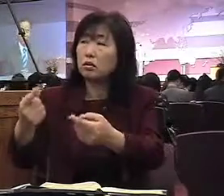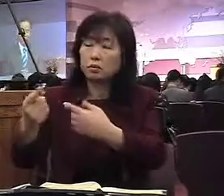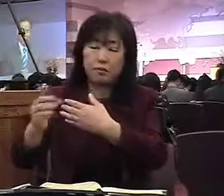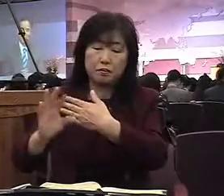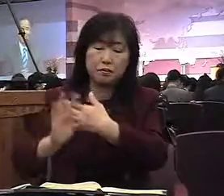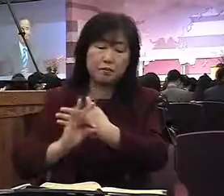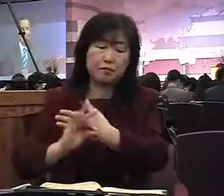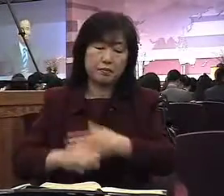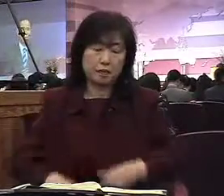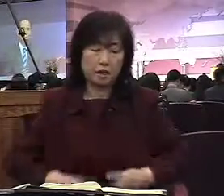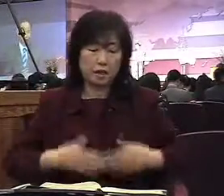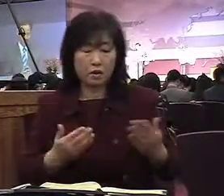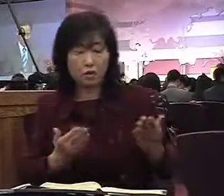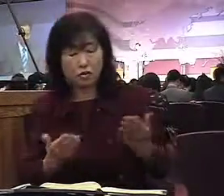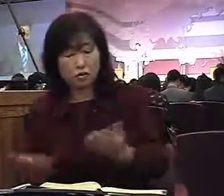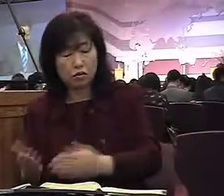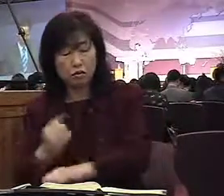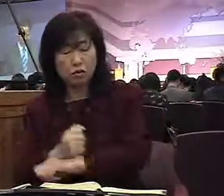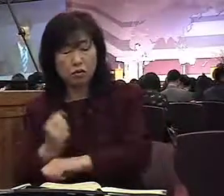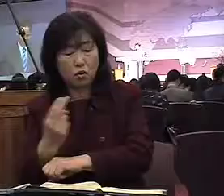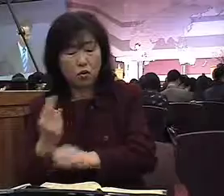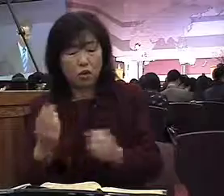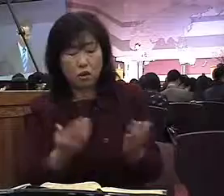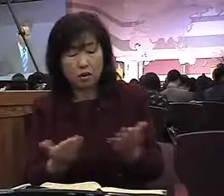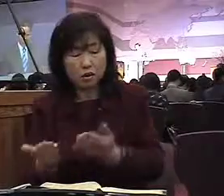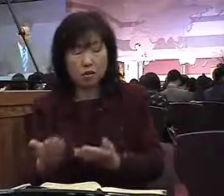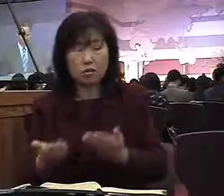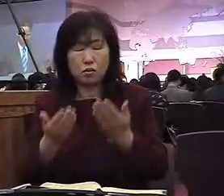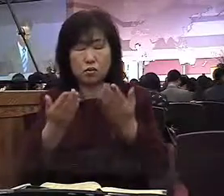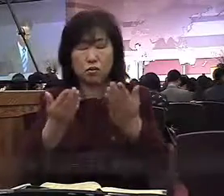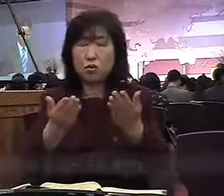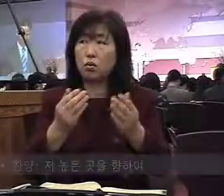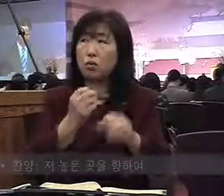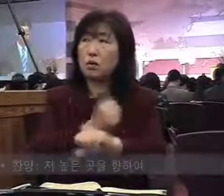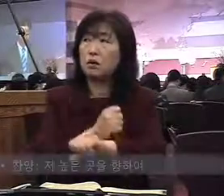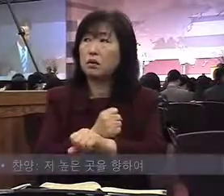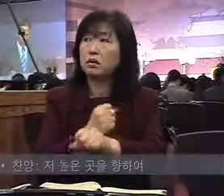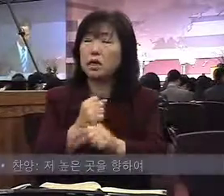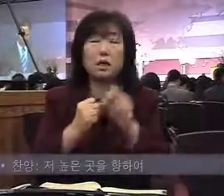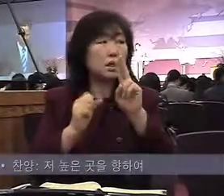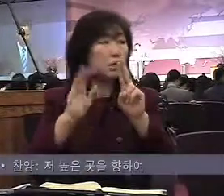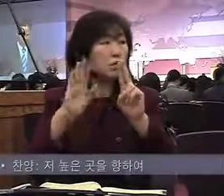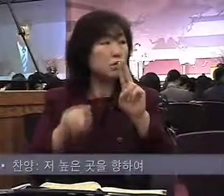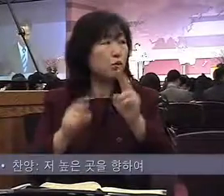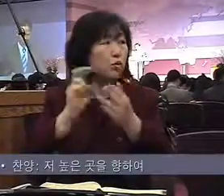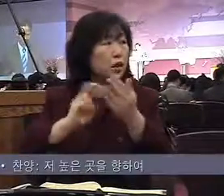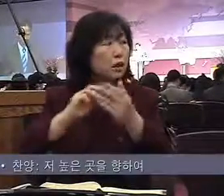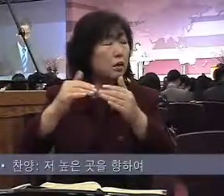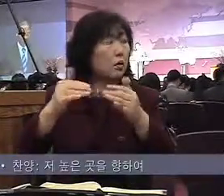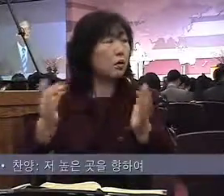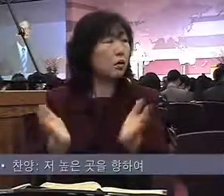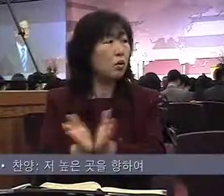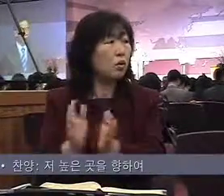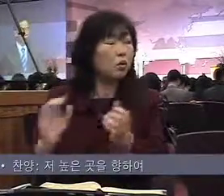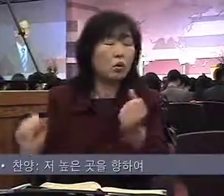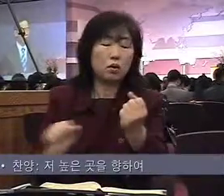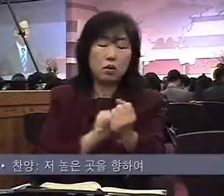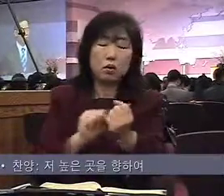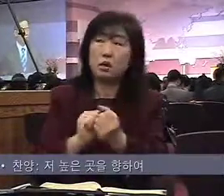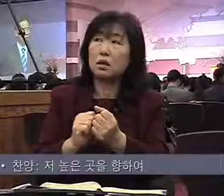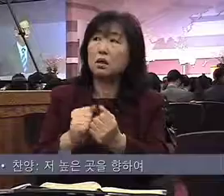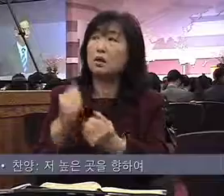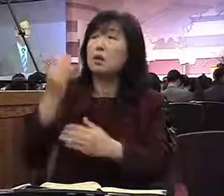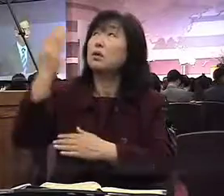저희들이 여러분 따뜻이 영접하고 또 안내해 드리도록 하겠습니다. 이제 2부 찬양대 그리고 사랑 오케스트라가 저